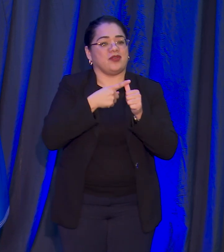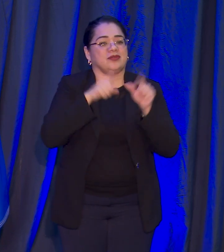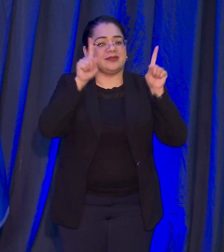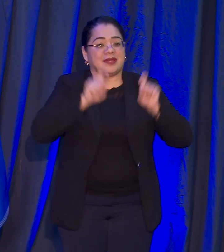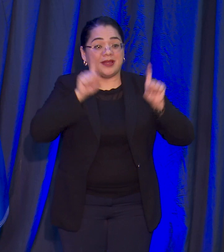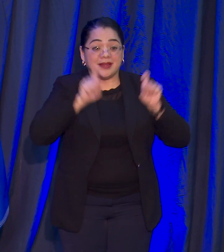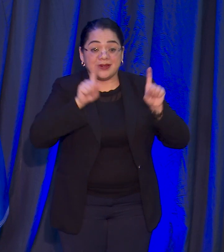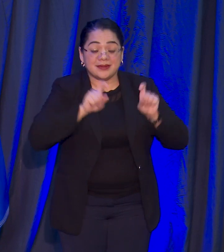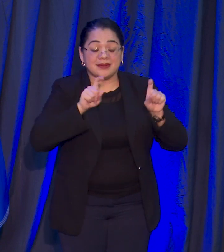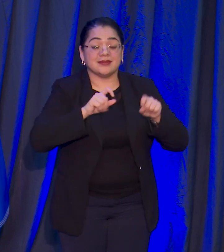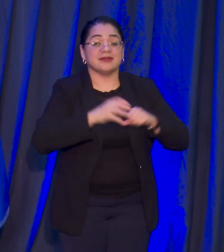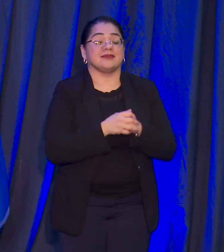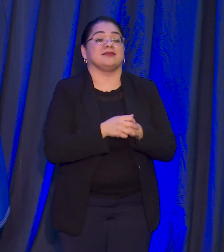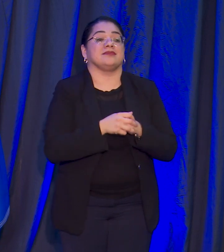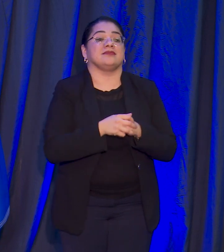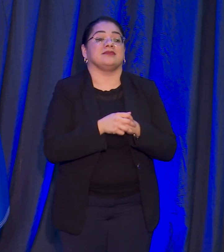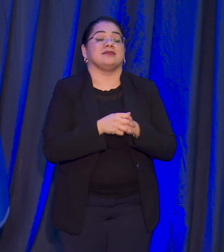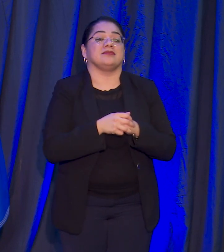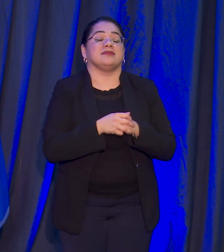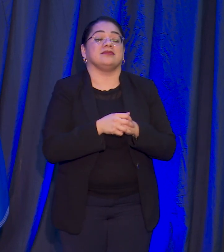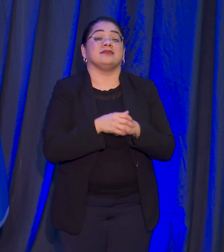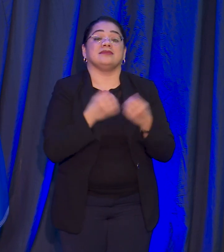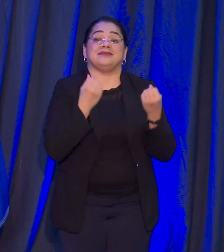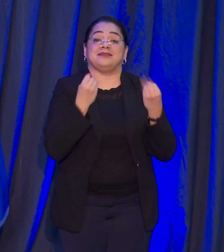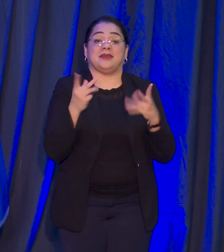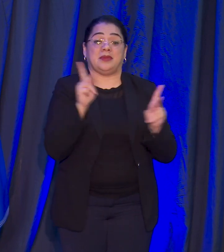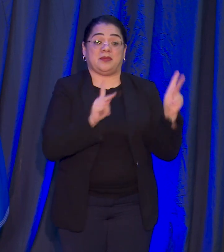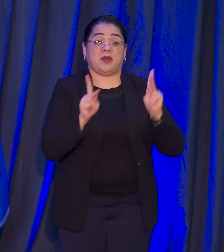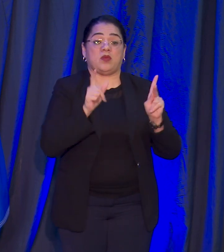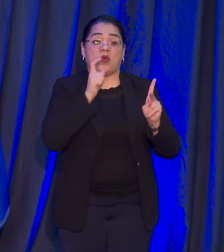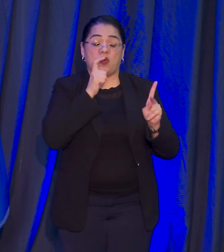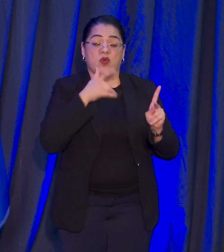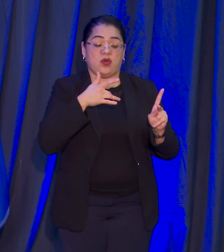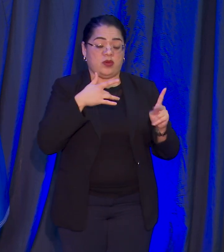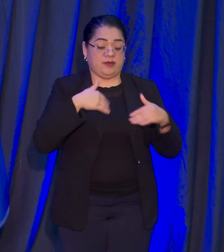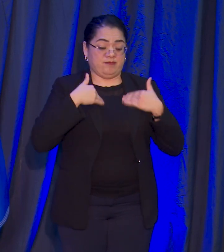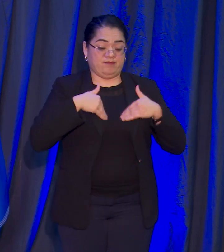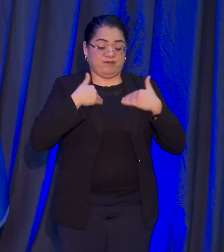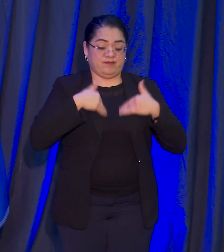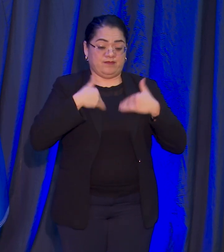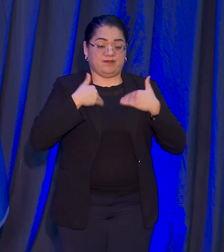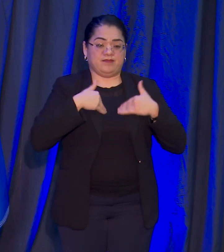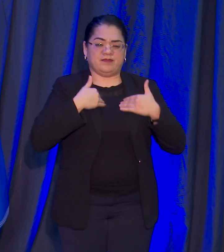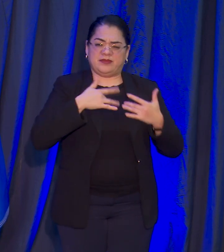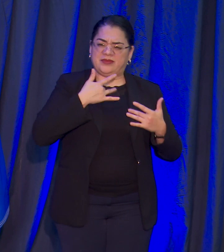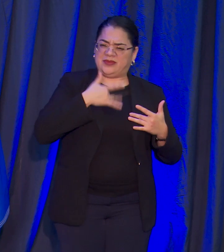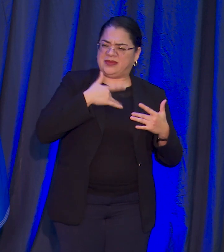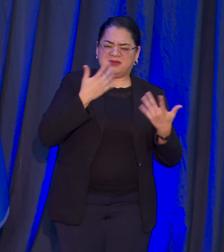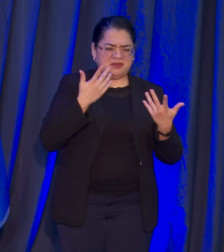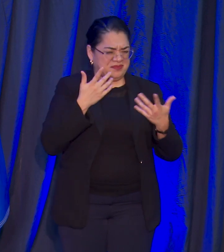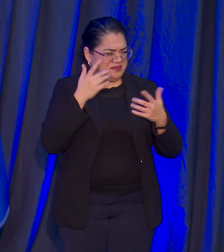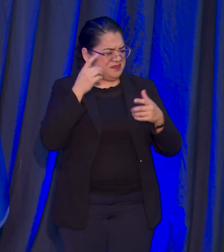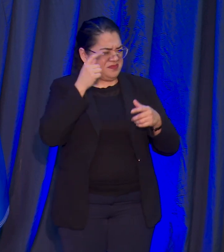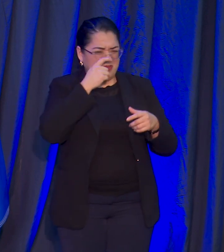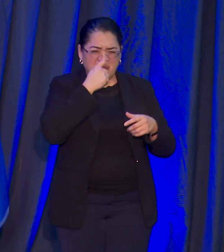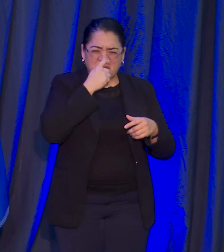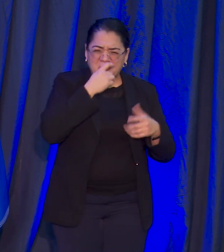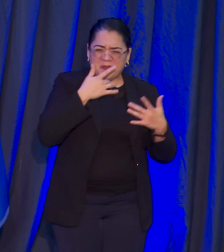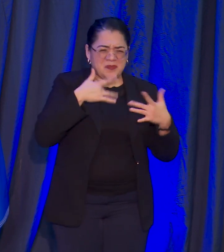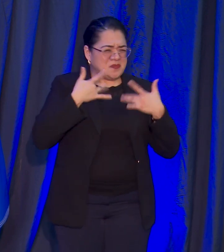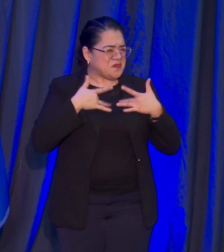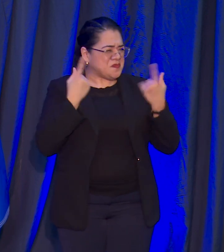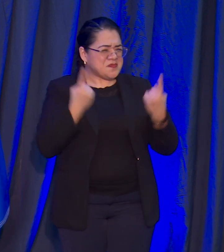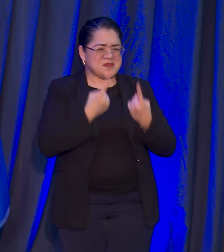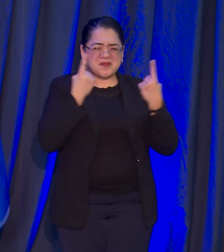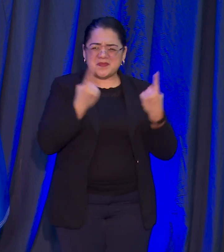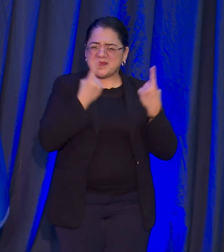El cambio más significativo es que las personas que tienen síntomas respiratorios que son leves las cuales no necesitan atención médica